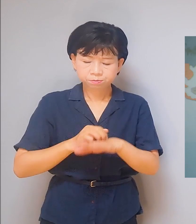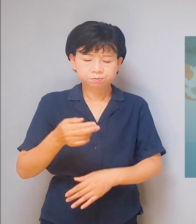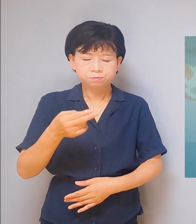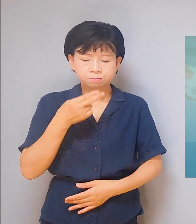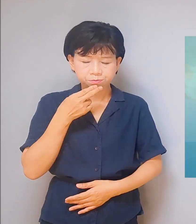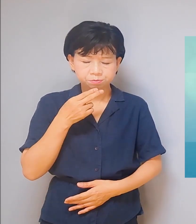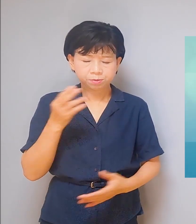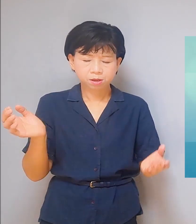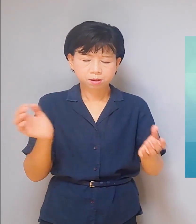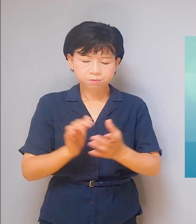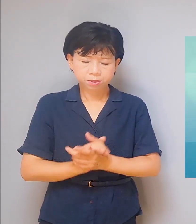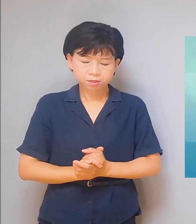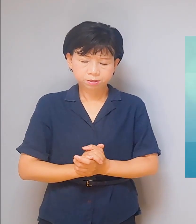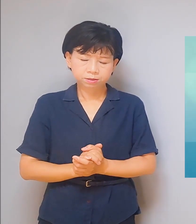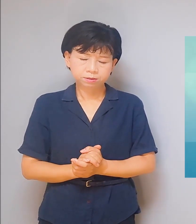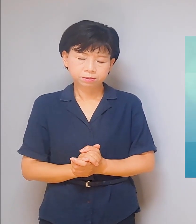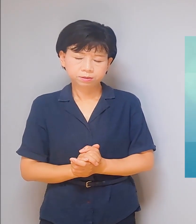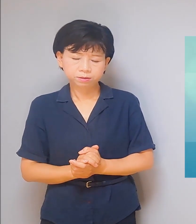아멘.